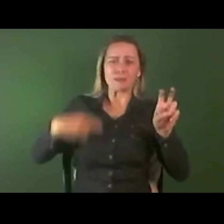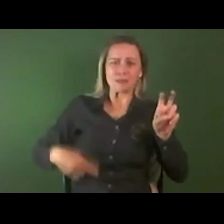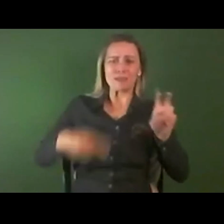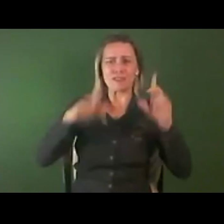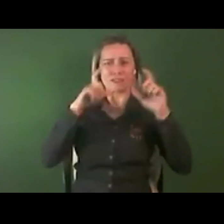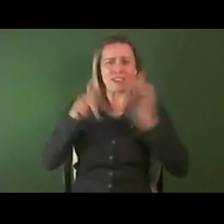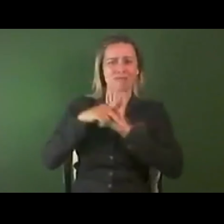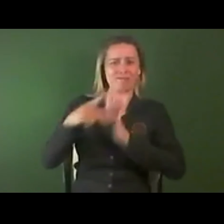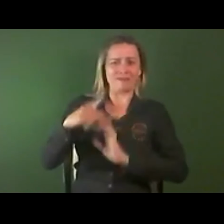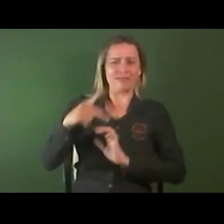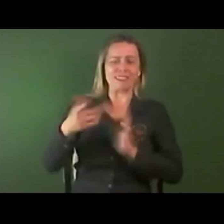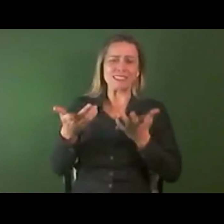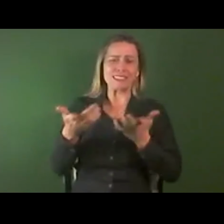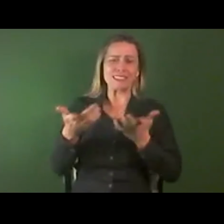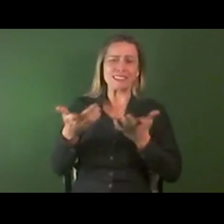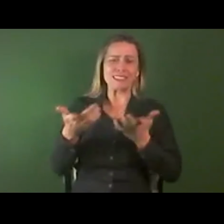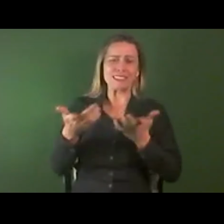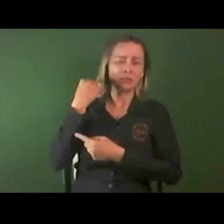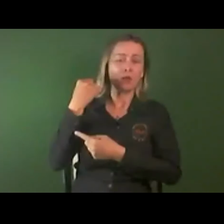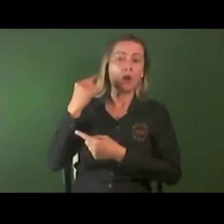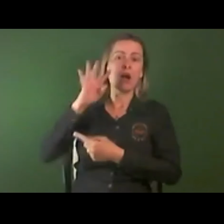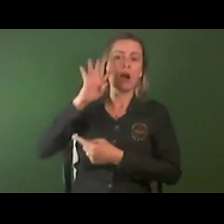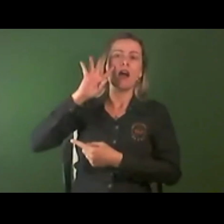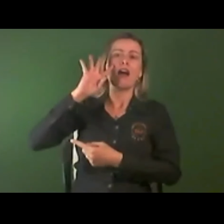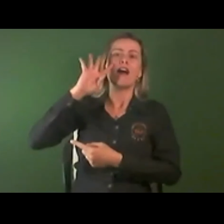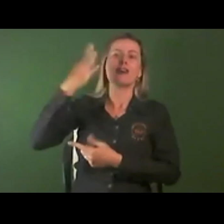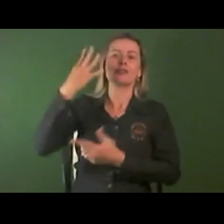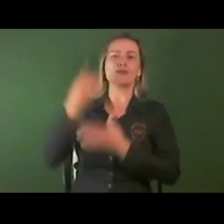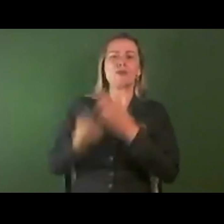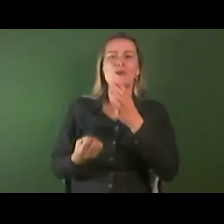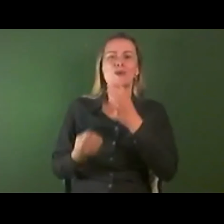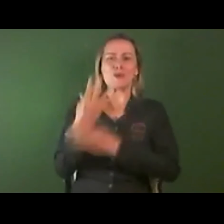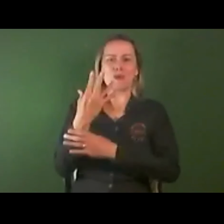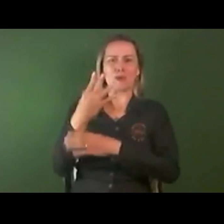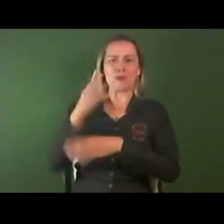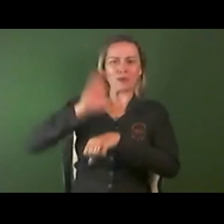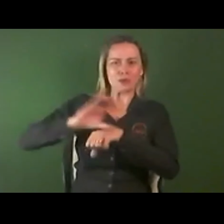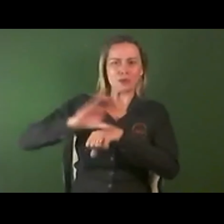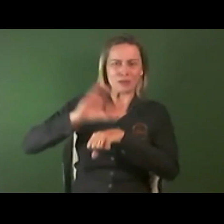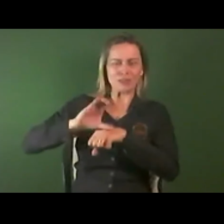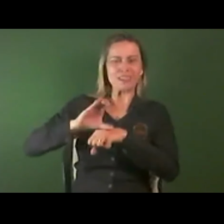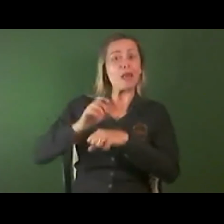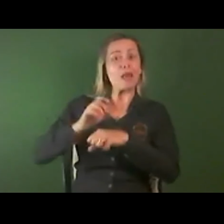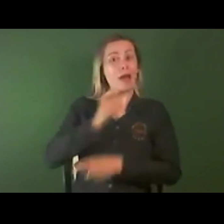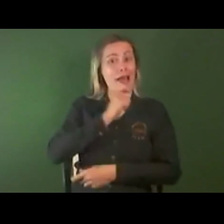atrás, quando eu efetivamente resolvi criar um curso, que eu ainda estou em fase de